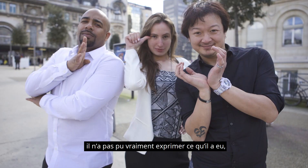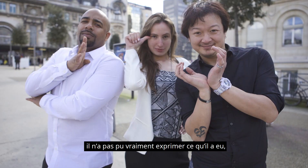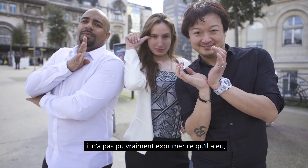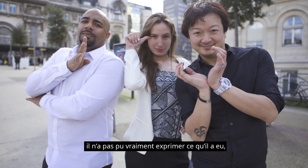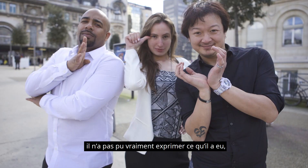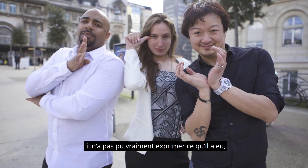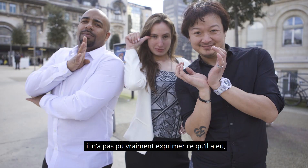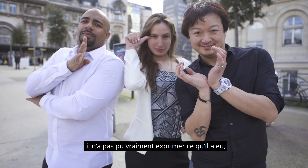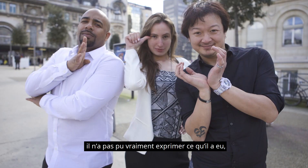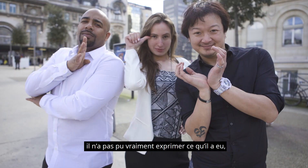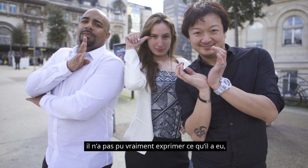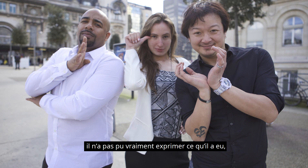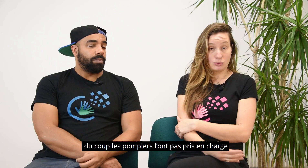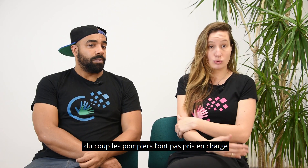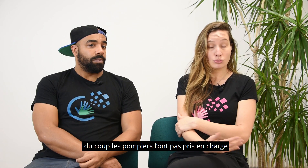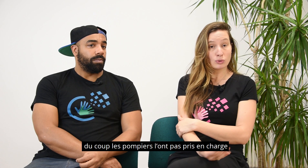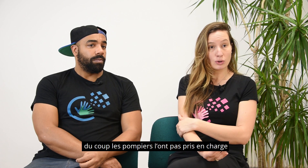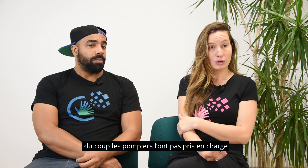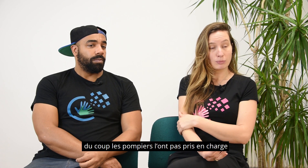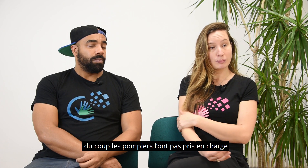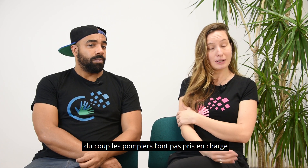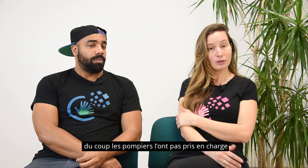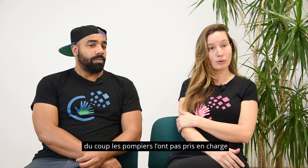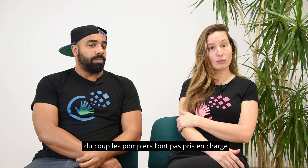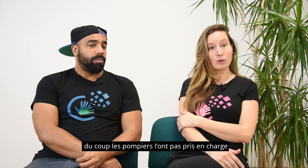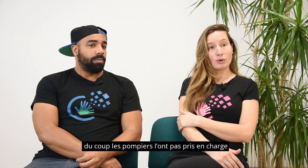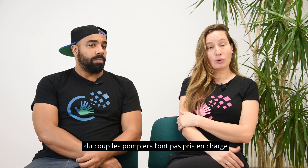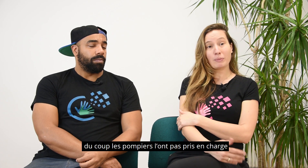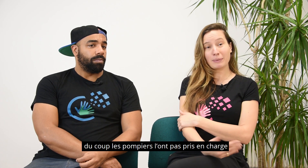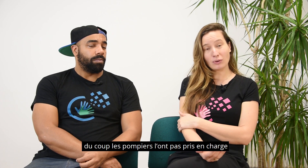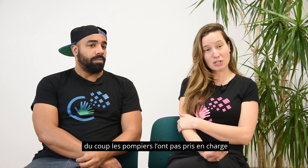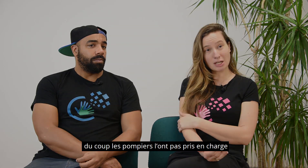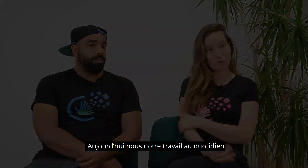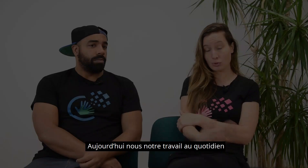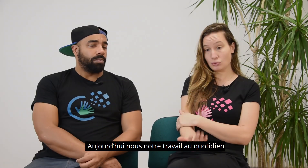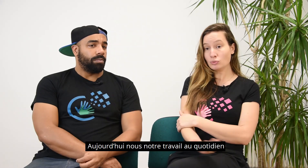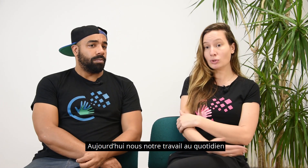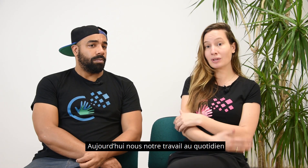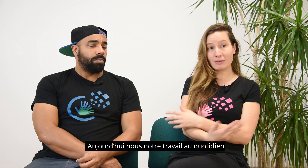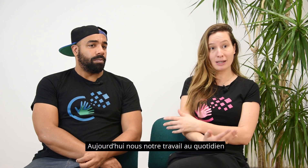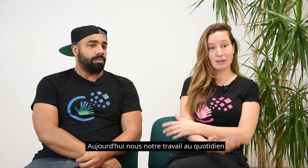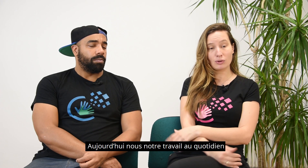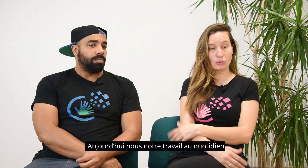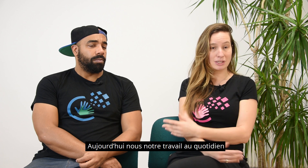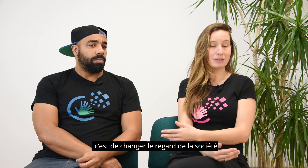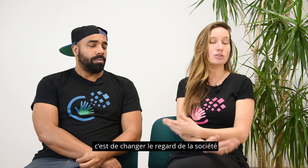pas vraiment pu exprimer ce qu'il a eu. Du coup, les pompiers l'ont pas pris en charge. Aujourd'hui, nous, notre travail au quotidien, c'est de